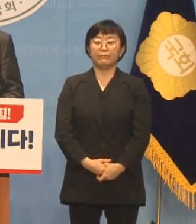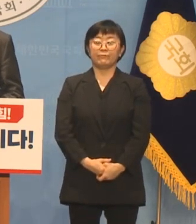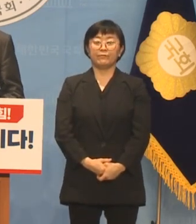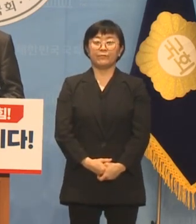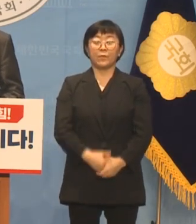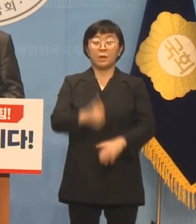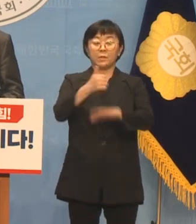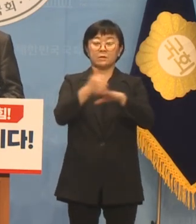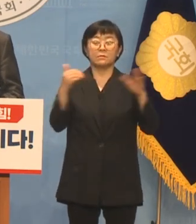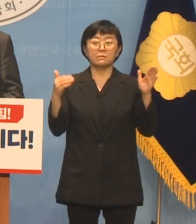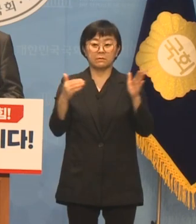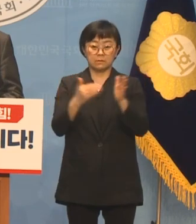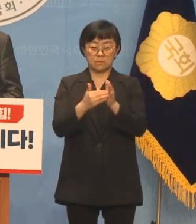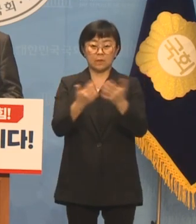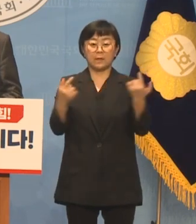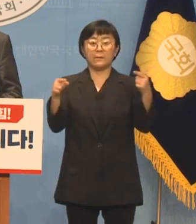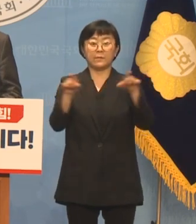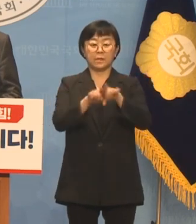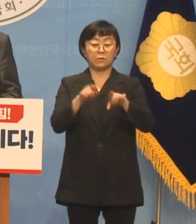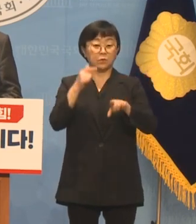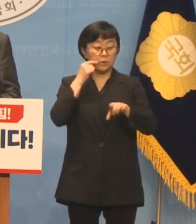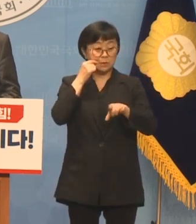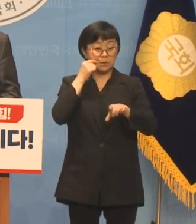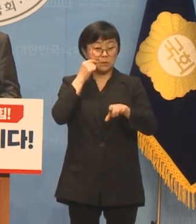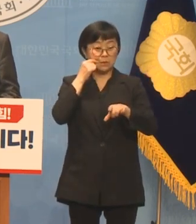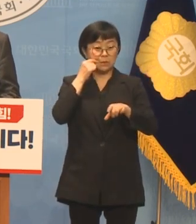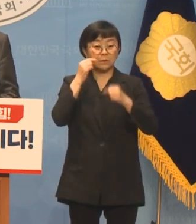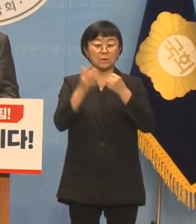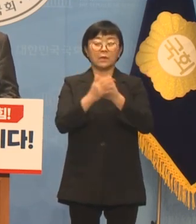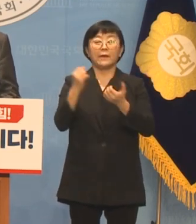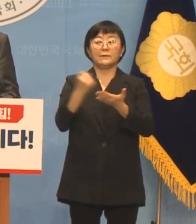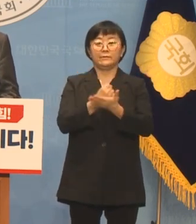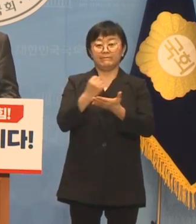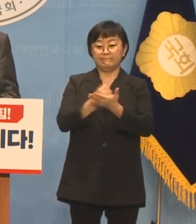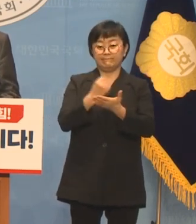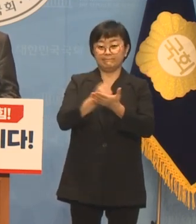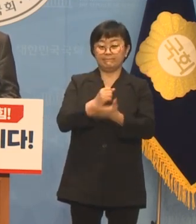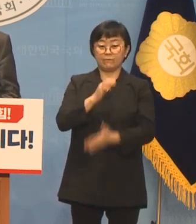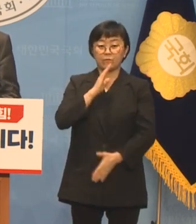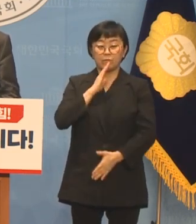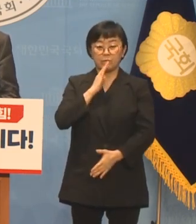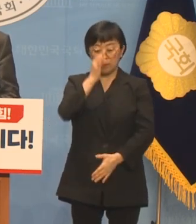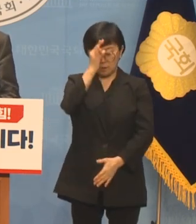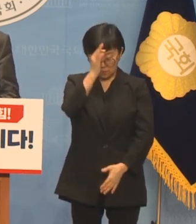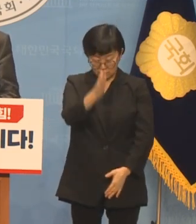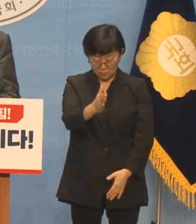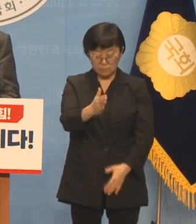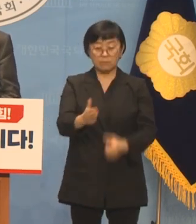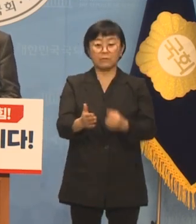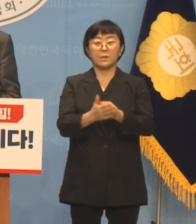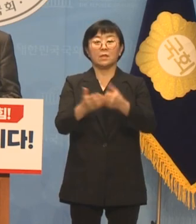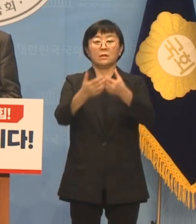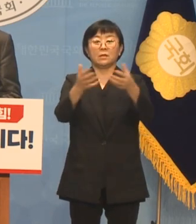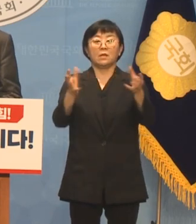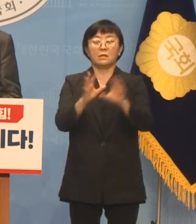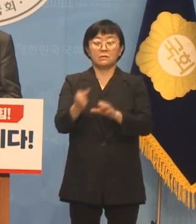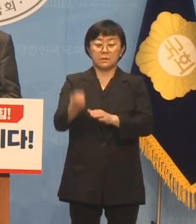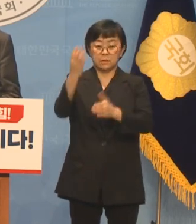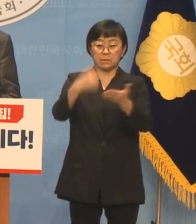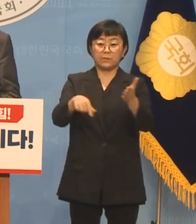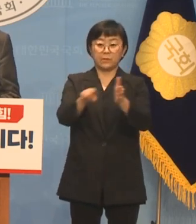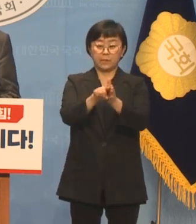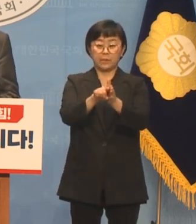비록 끝까지 함께하지 못해서 아쉽고 송구하지만 당의 승리를